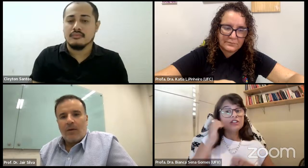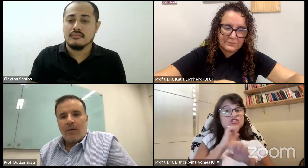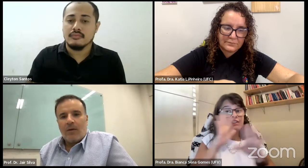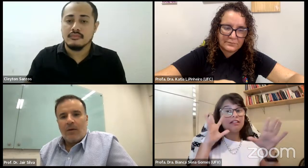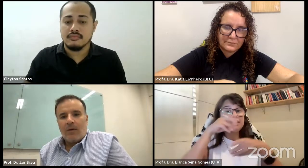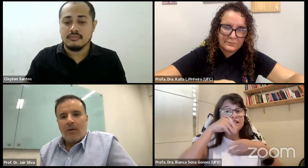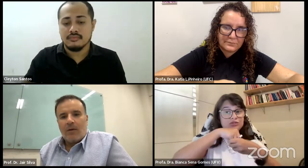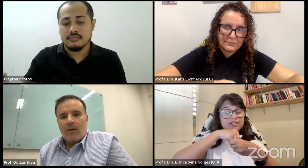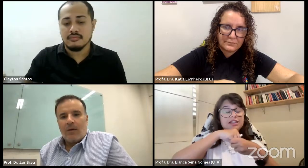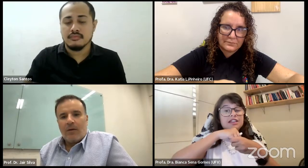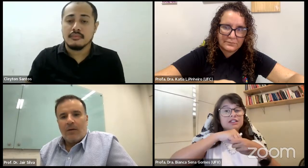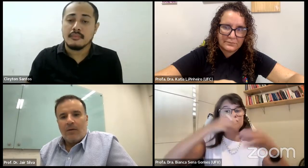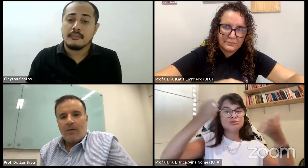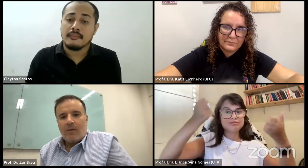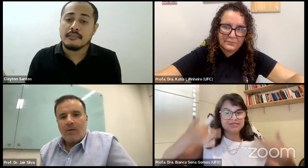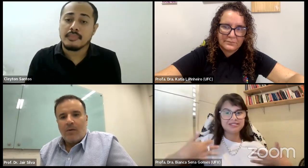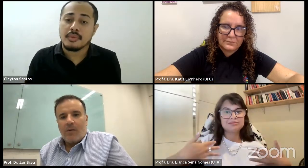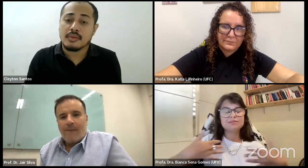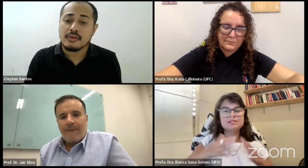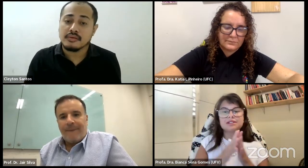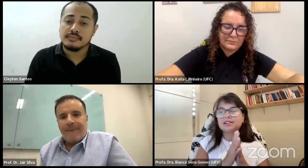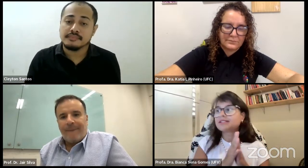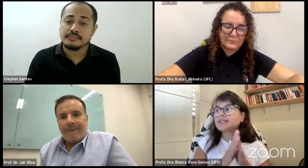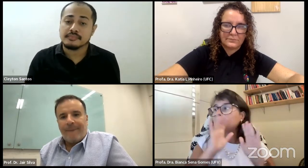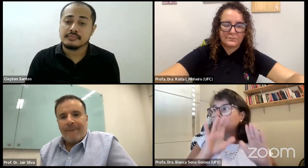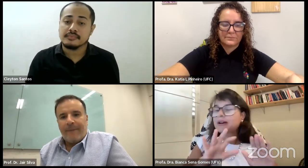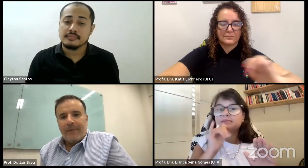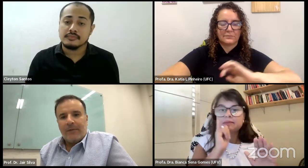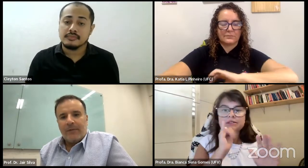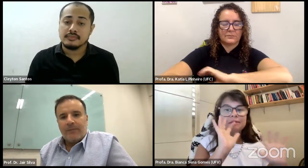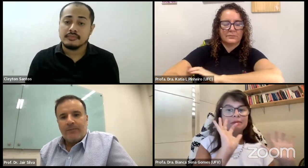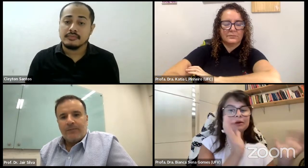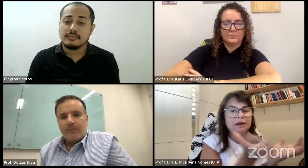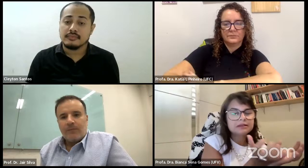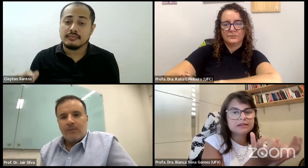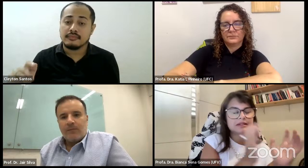Também me trouxe algumas dúvidas, né? Alguns questionamentos, porque, digamos,